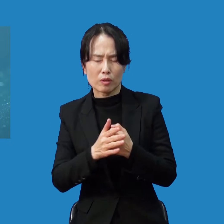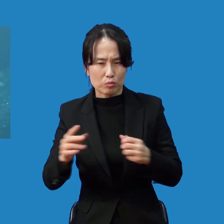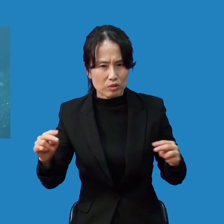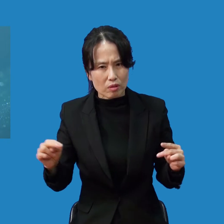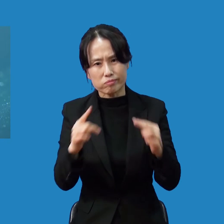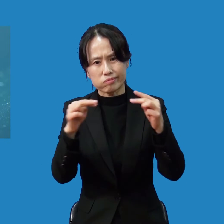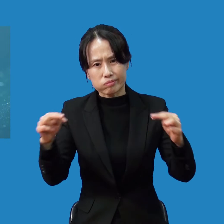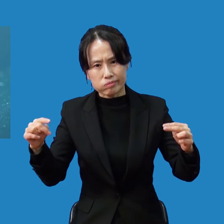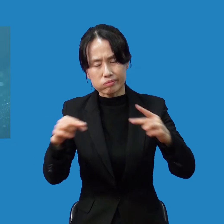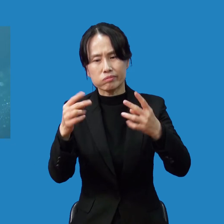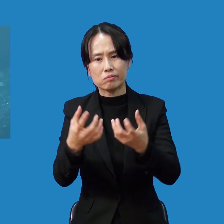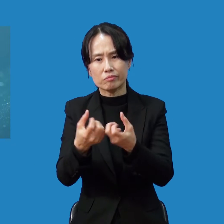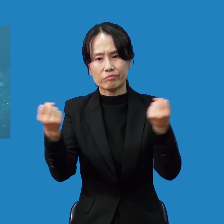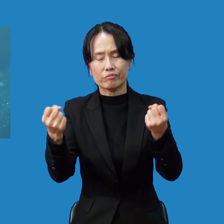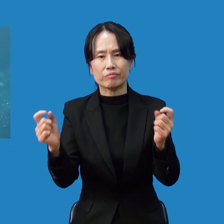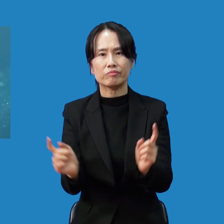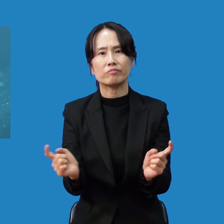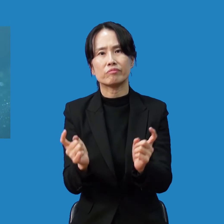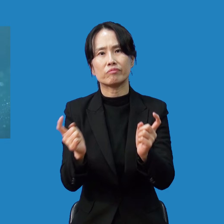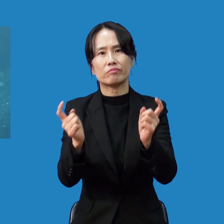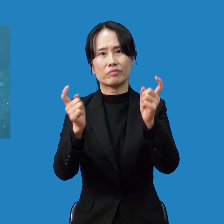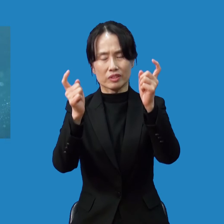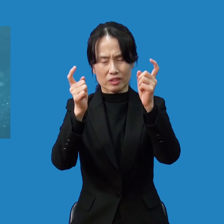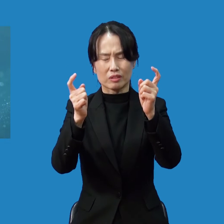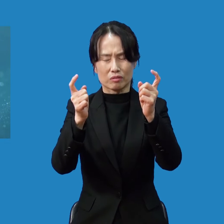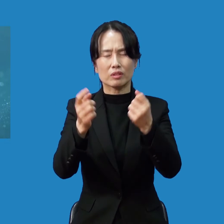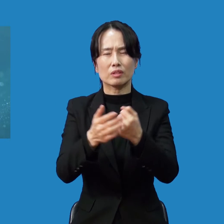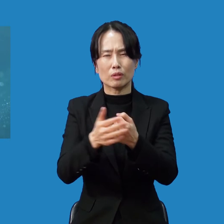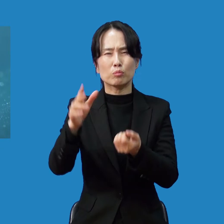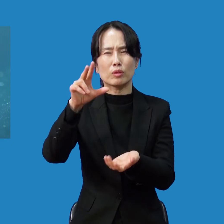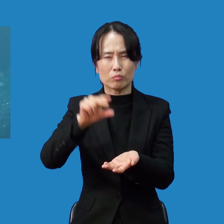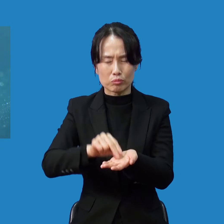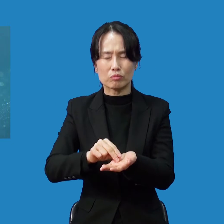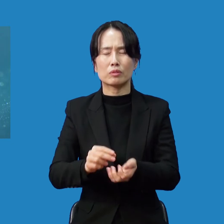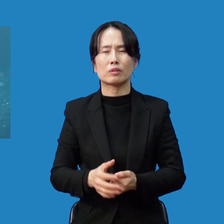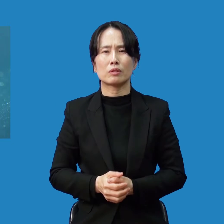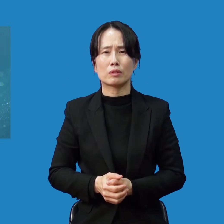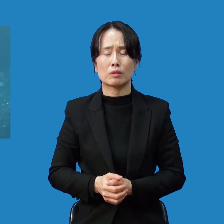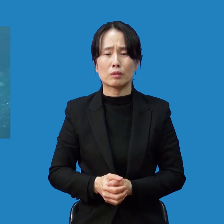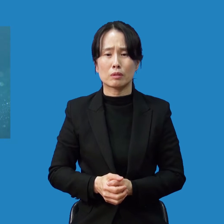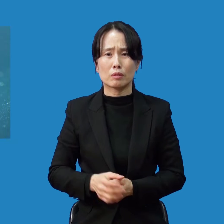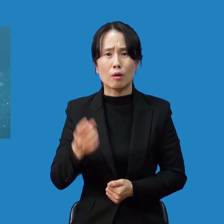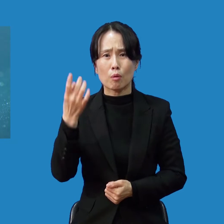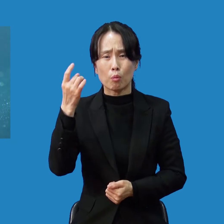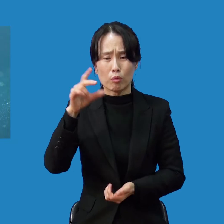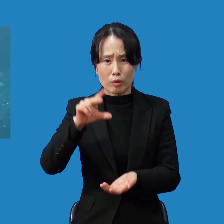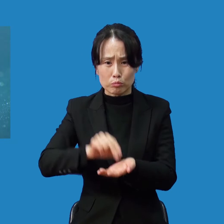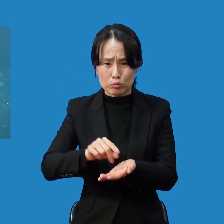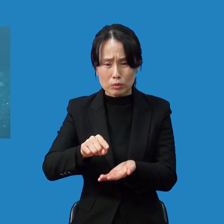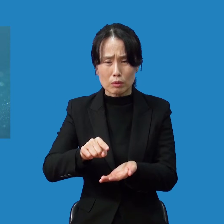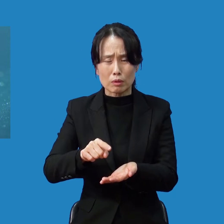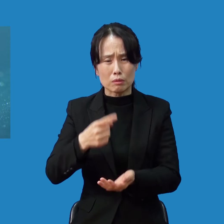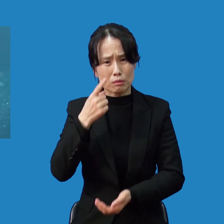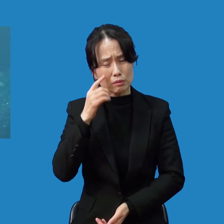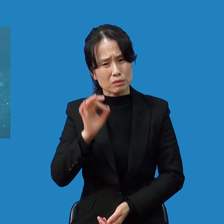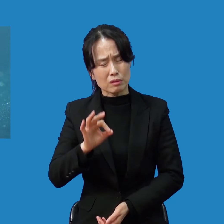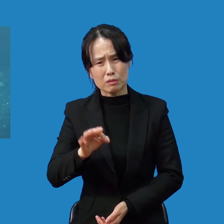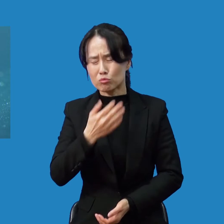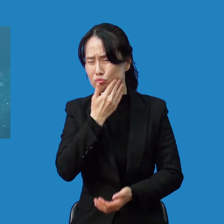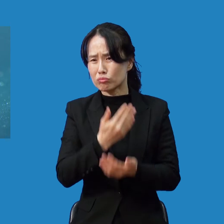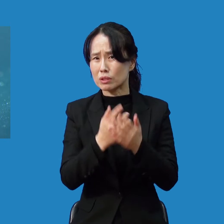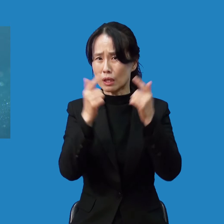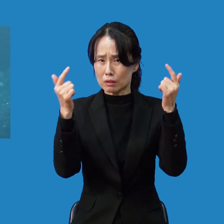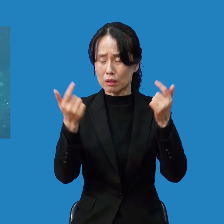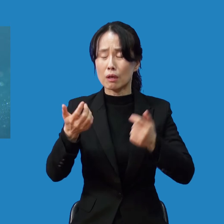일어나고 분열이 되고 싸우게 되는 것이 문제입니다. 그 문제 자체는 사소한 건데 그 사소한